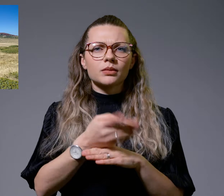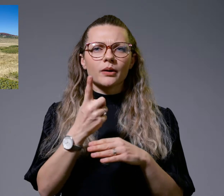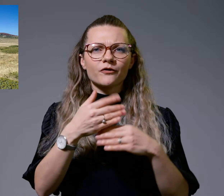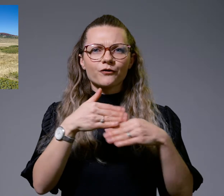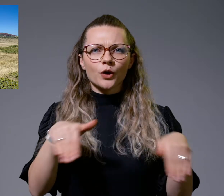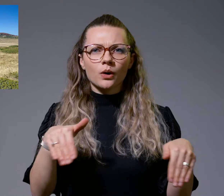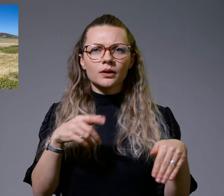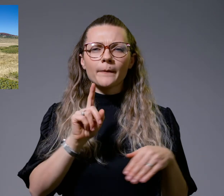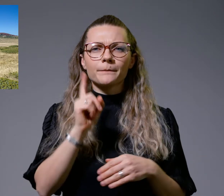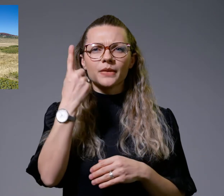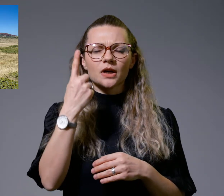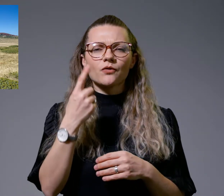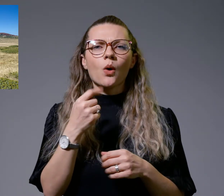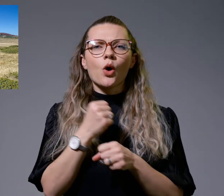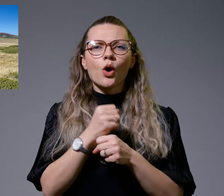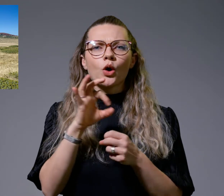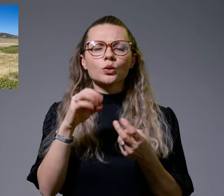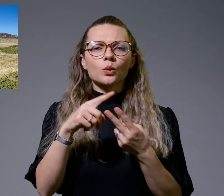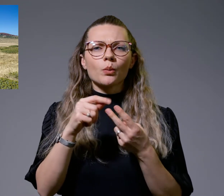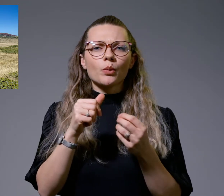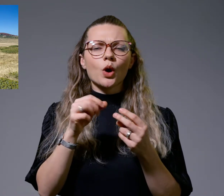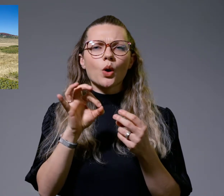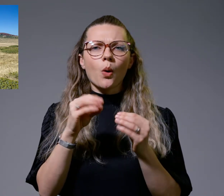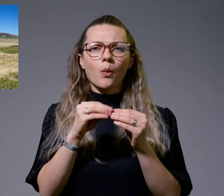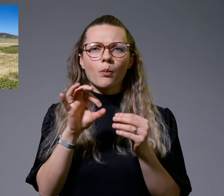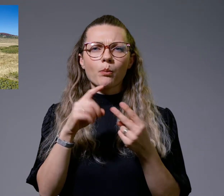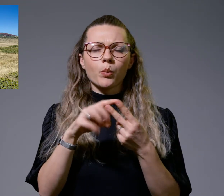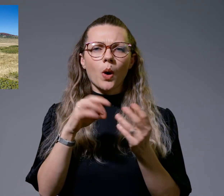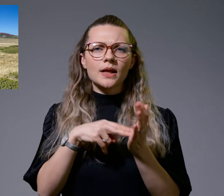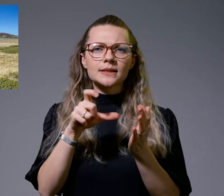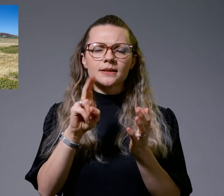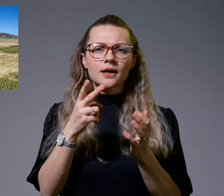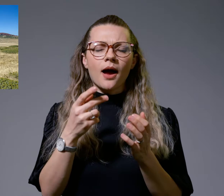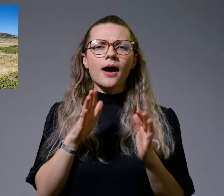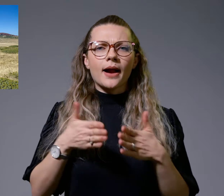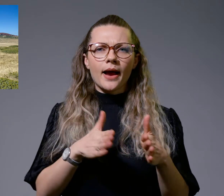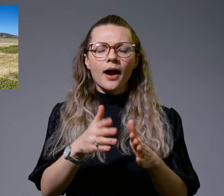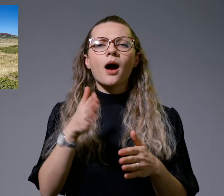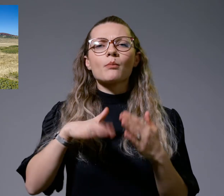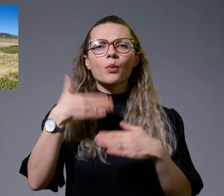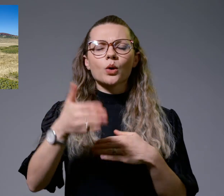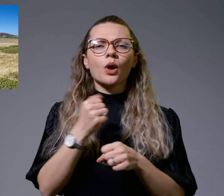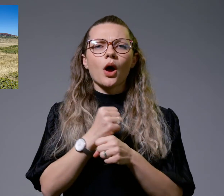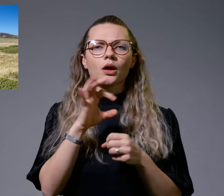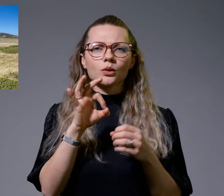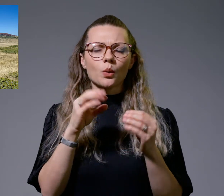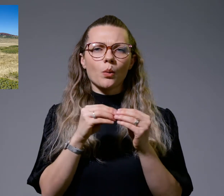околу Доброполската река, а потоа и на Доброполе. Околу 20 часот